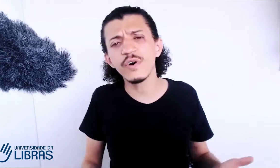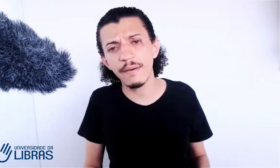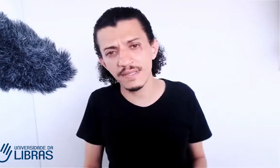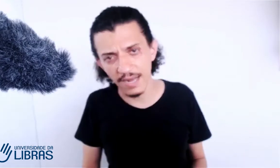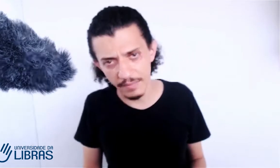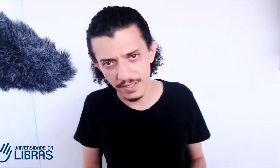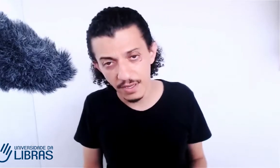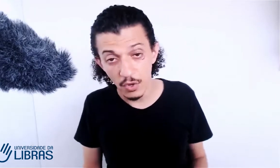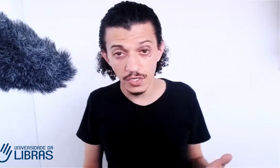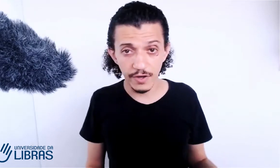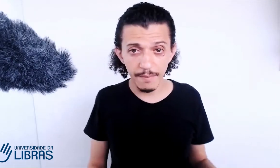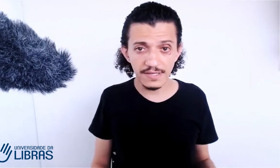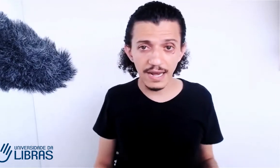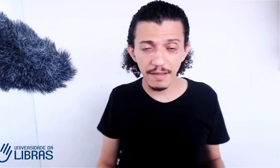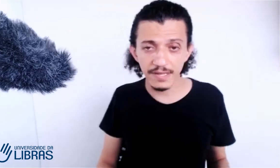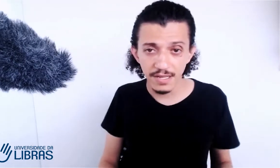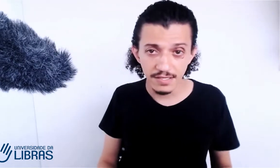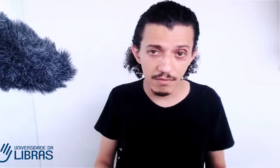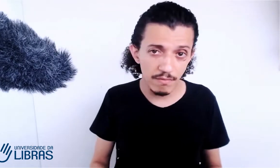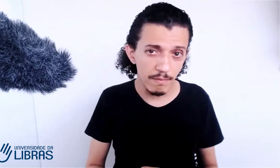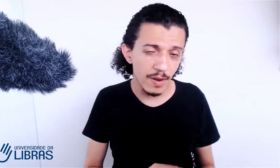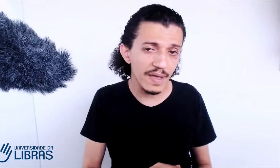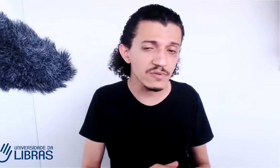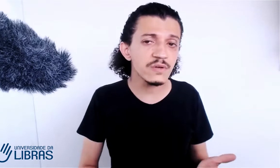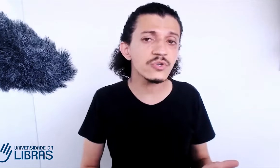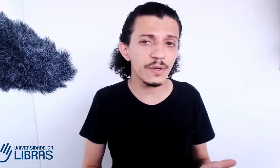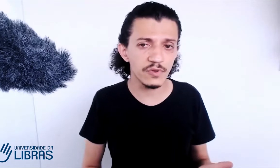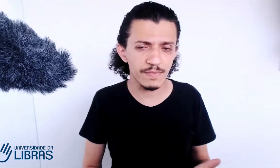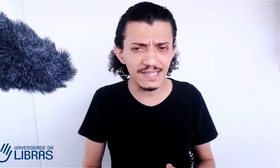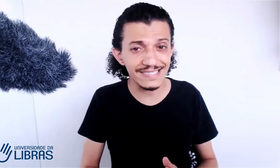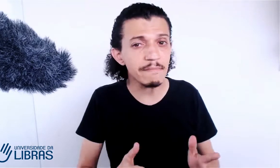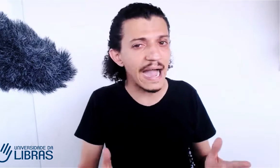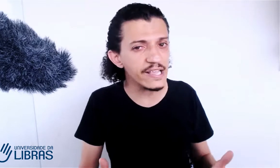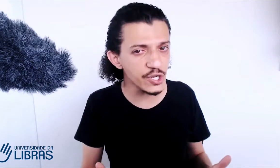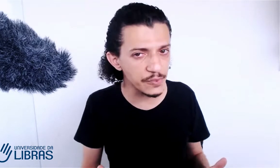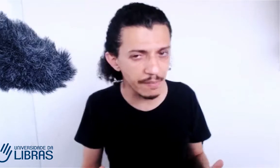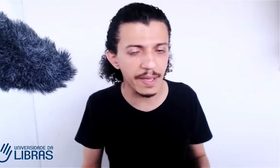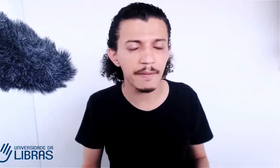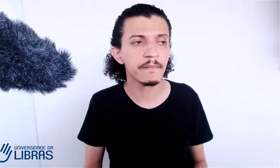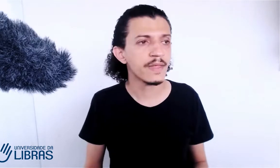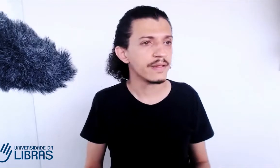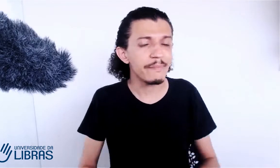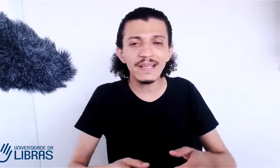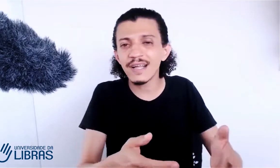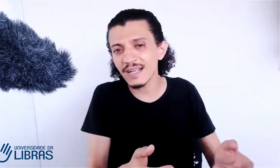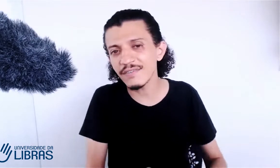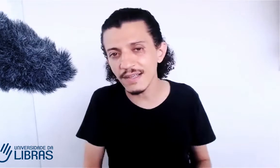fonemas da Libras? Os fonemas da Libras são pelo menos 5 tipos, mas existem mais tipos também. Depende da classificação